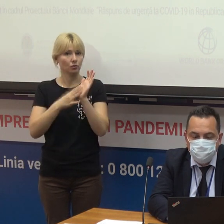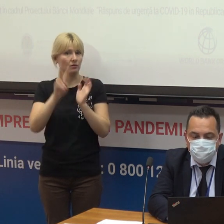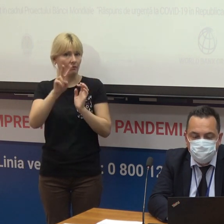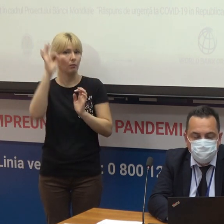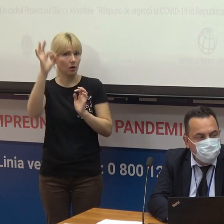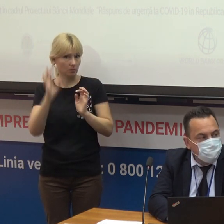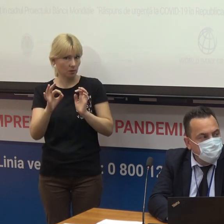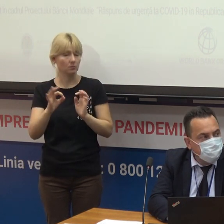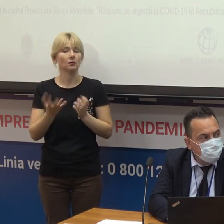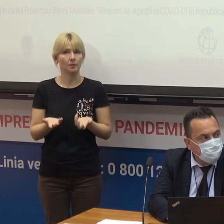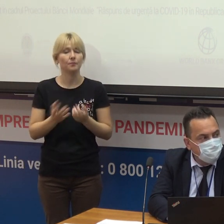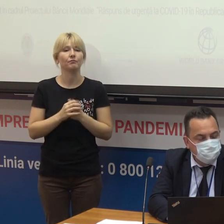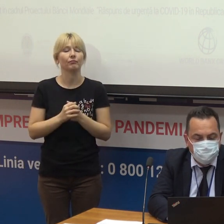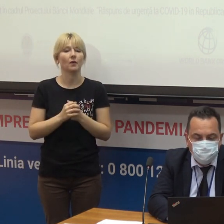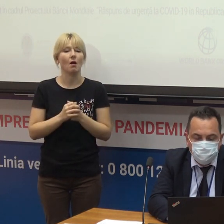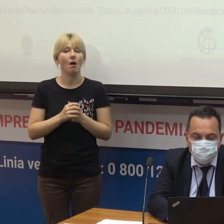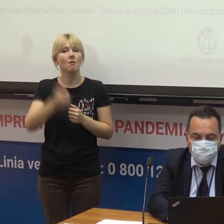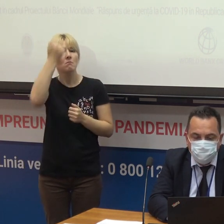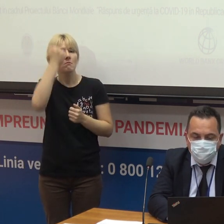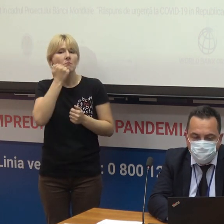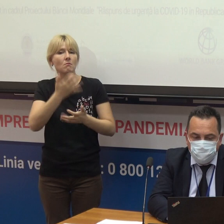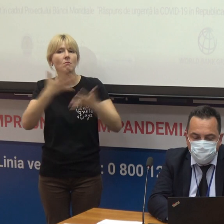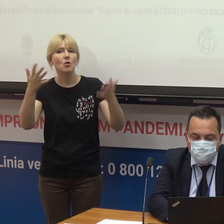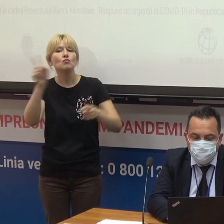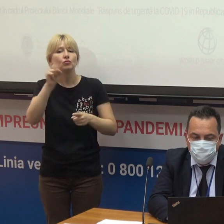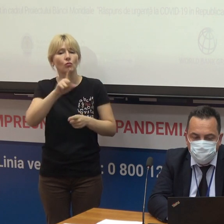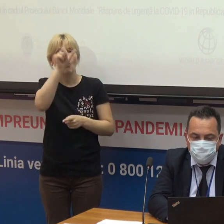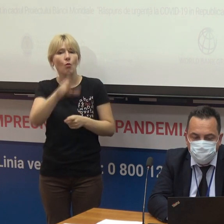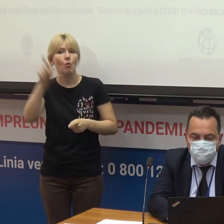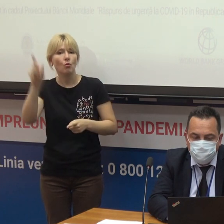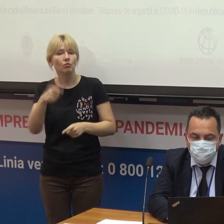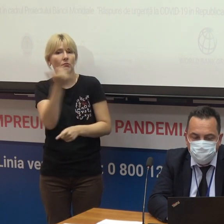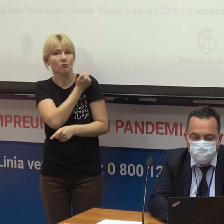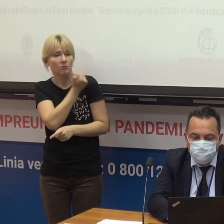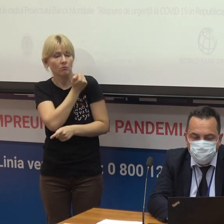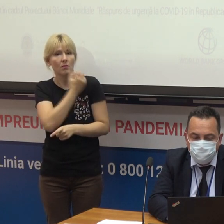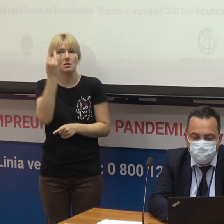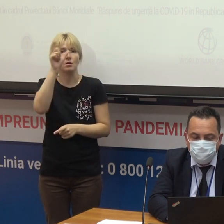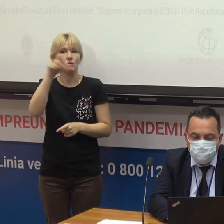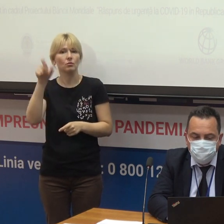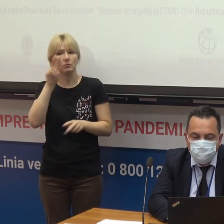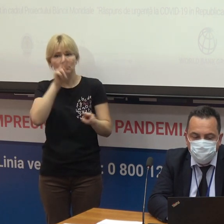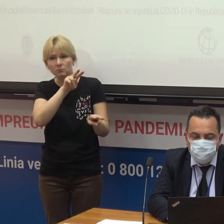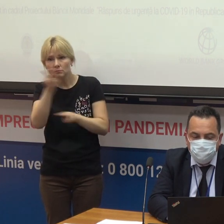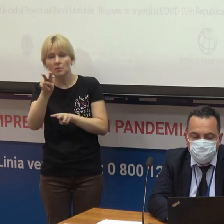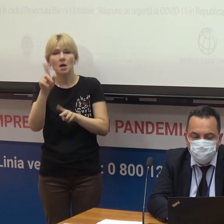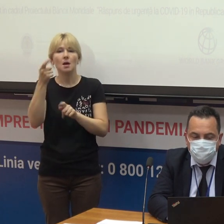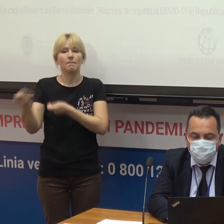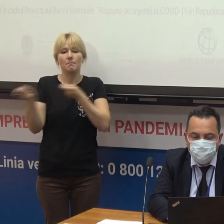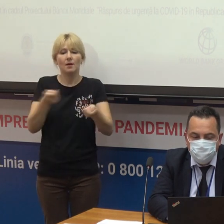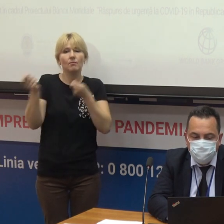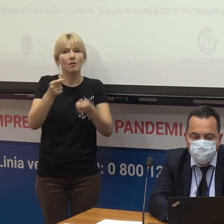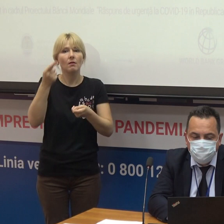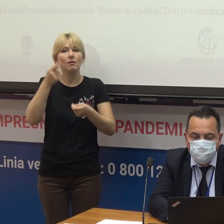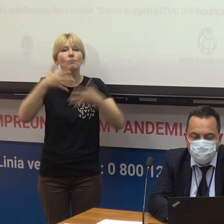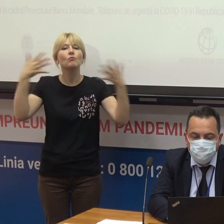92% până la moment. Datorită efortului de administrare a vaccinului și a managementului permanent al stocului pentru care se